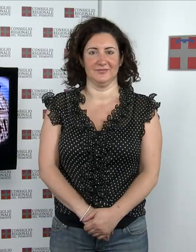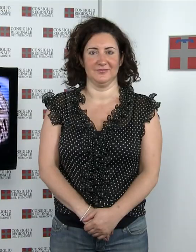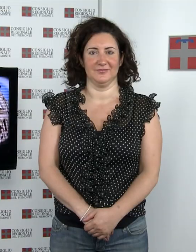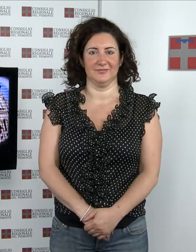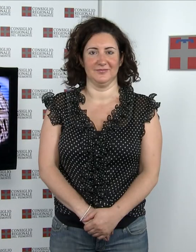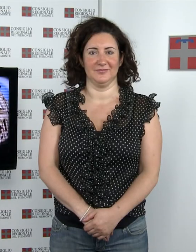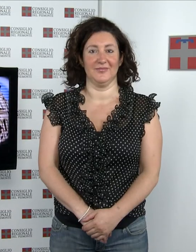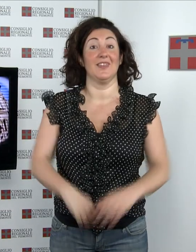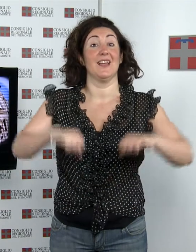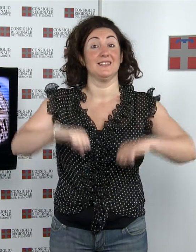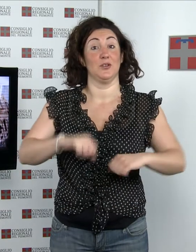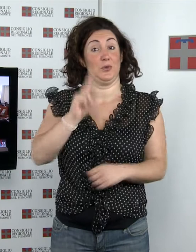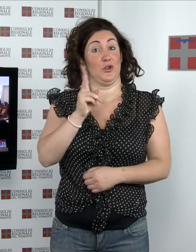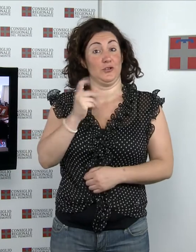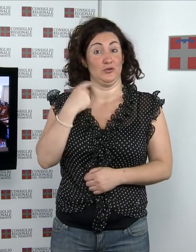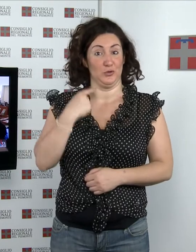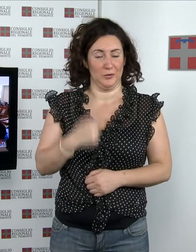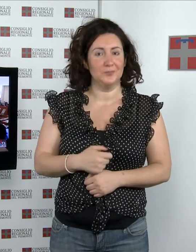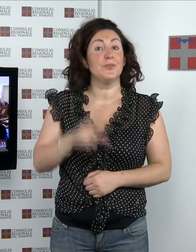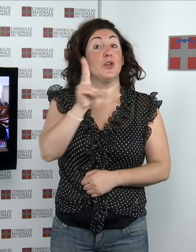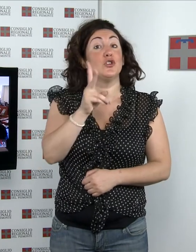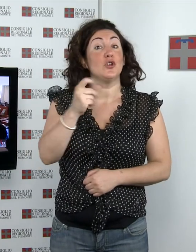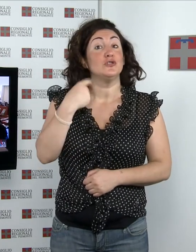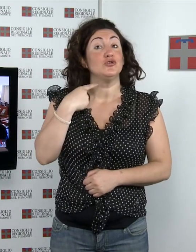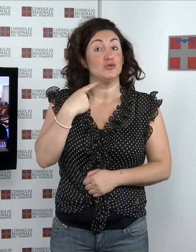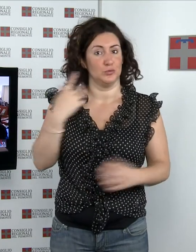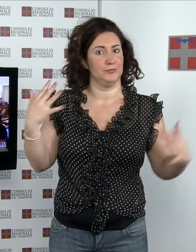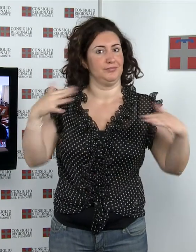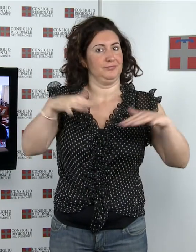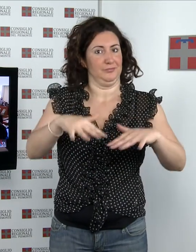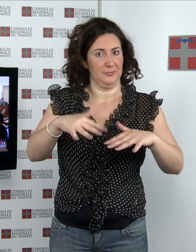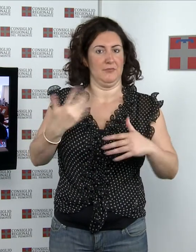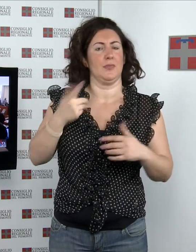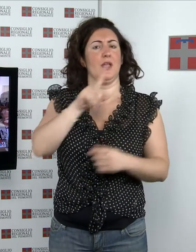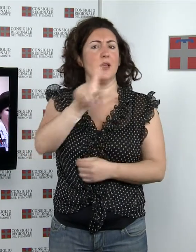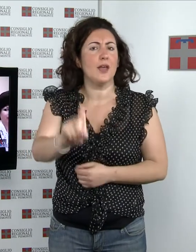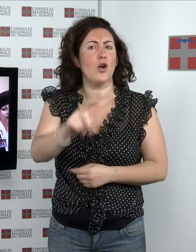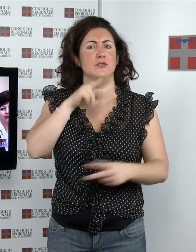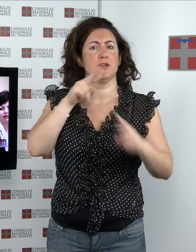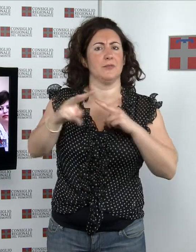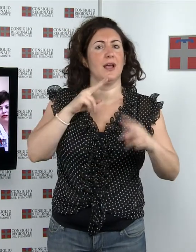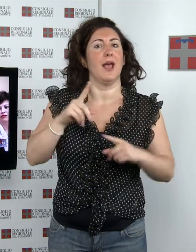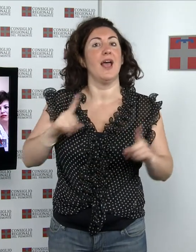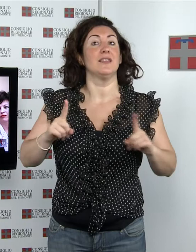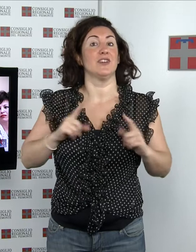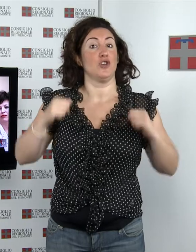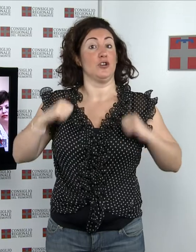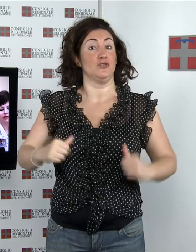seduta del 12 giugno Nella seduta del 12 giugno Dopo le interrogazioni e le interpellanze il difensore civico regionale ha illustrato